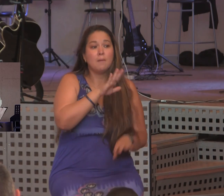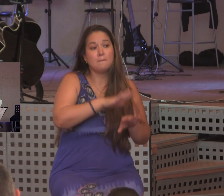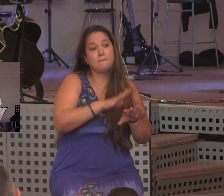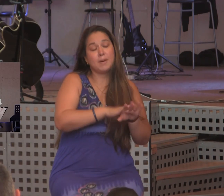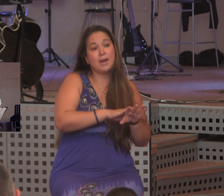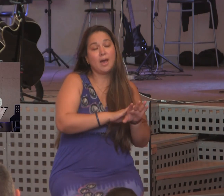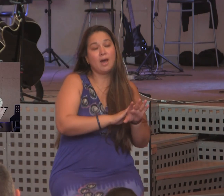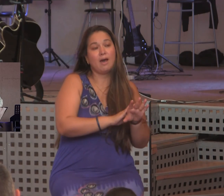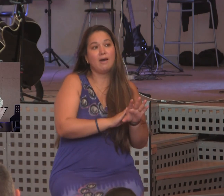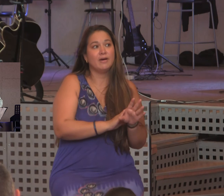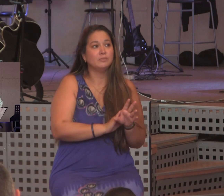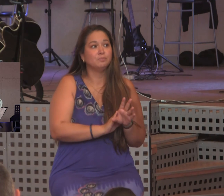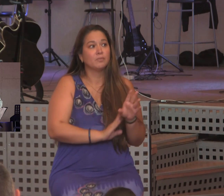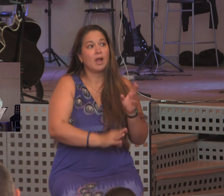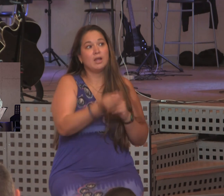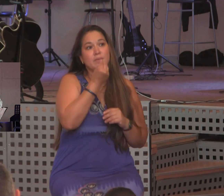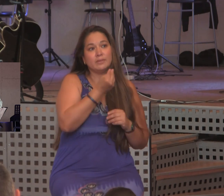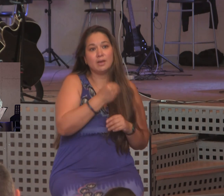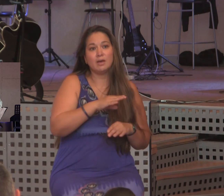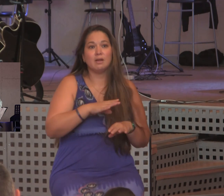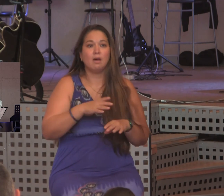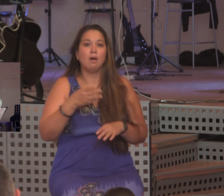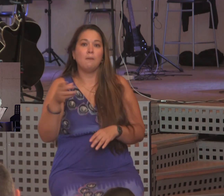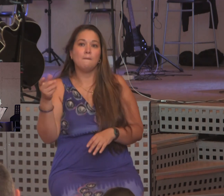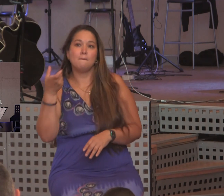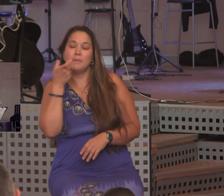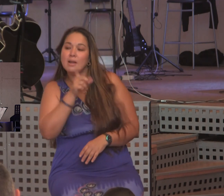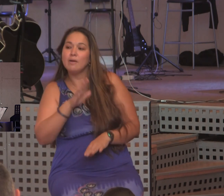nos está pastoreando completamente.